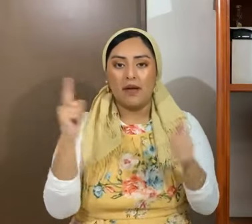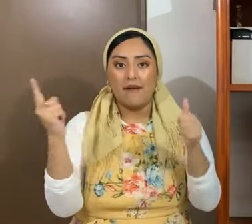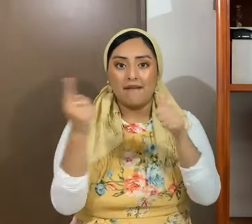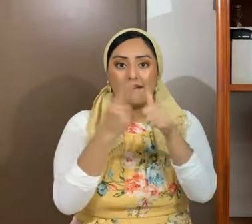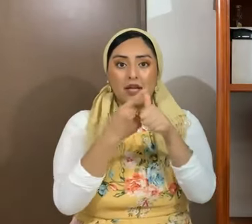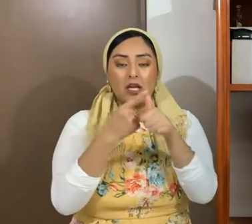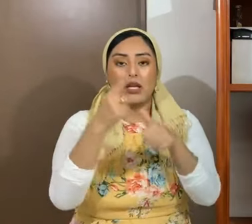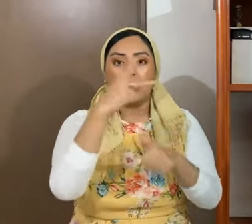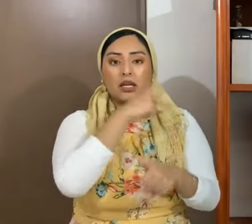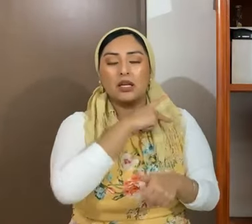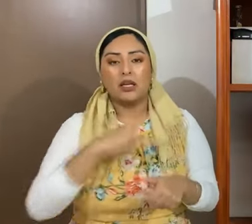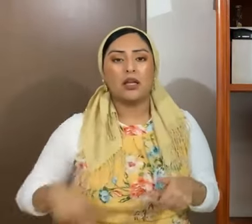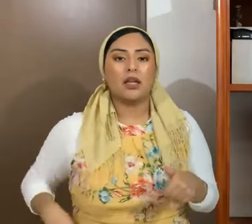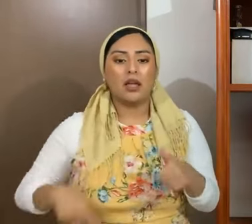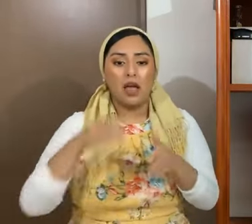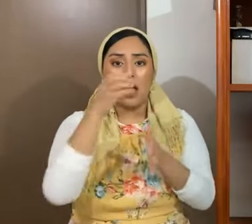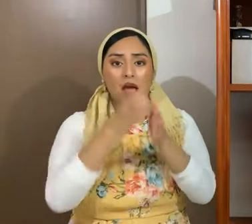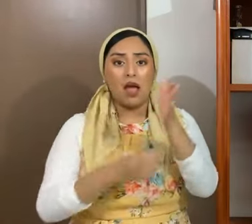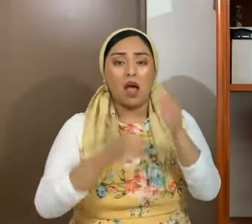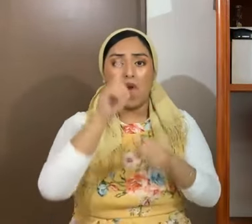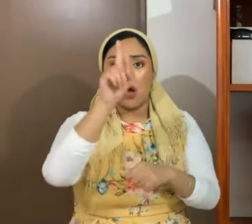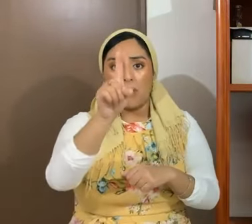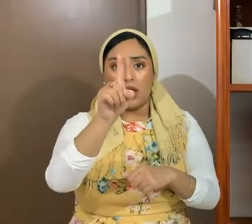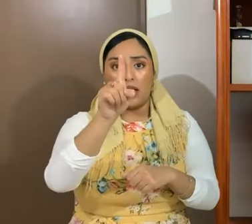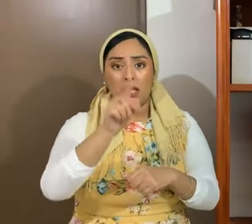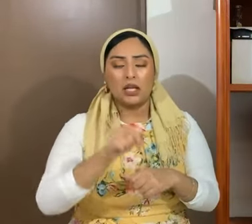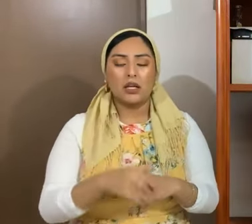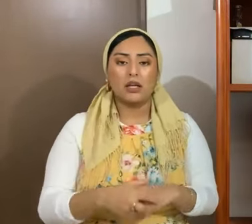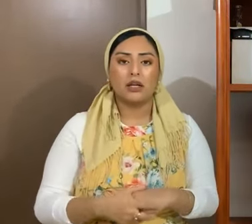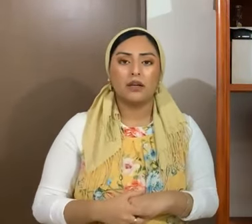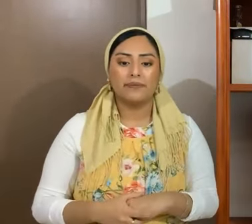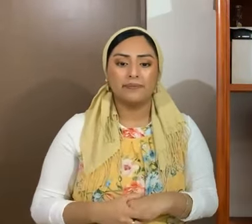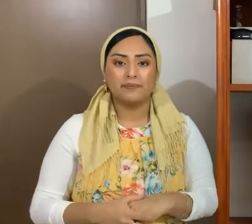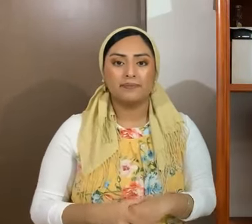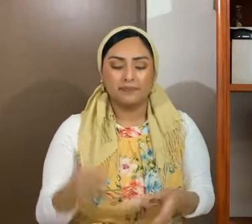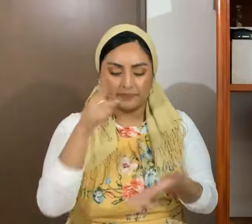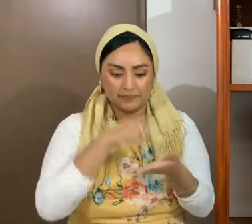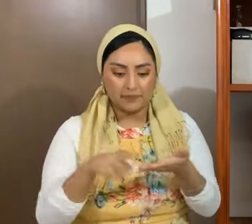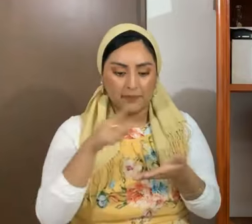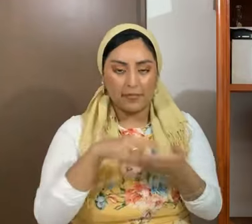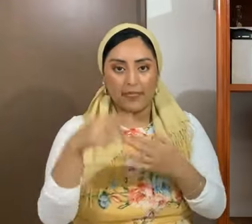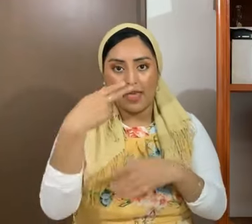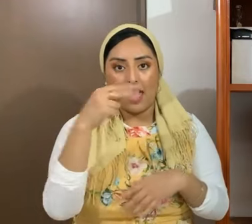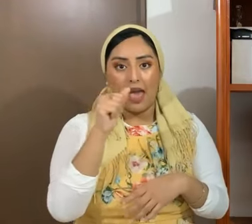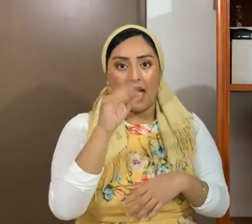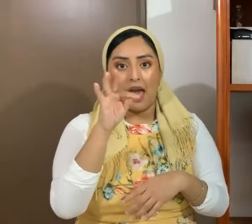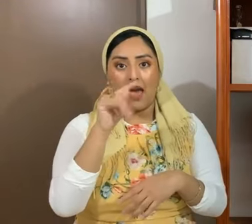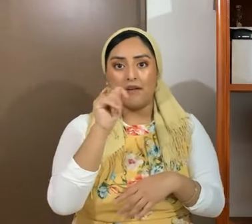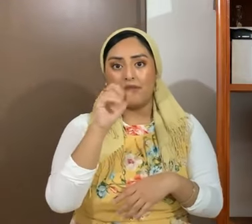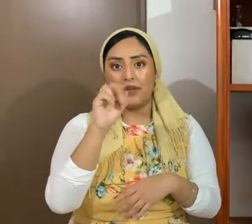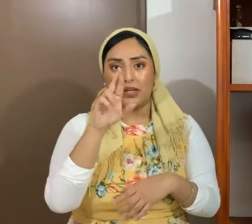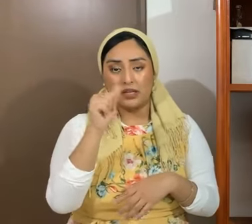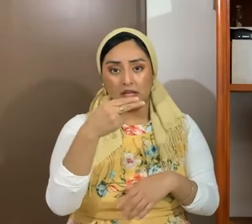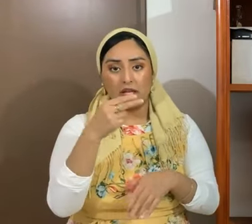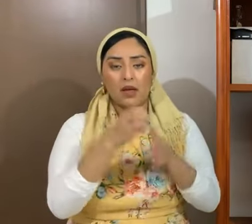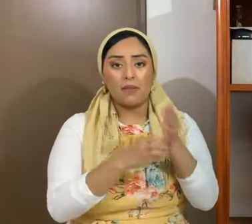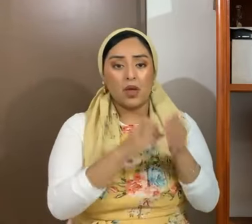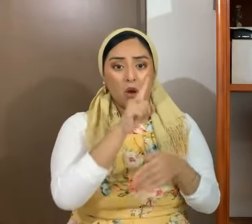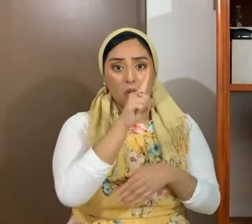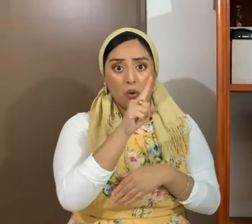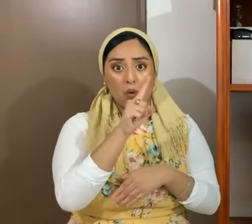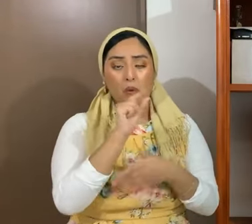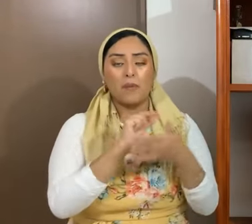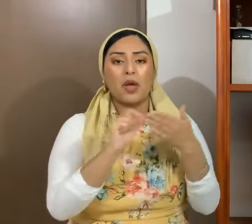Primera de Reyes, capítulo 1. Vamos para allá. Primera de Reyes, capítulo 1,